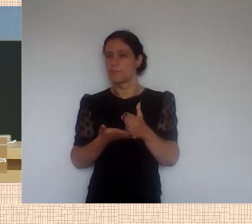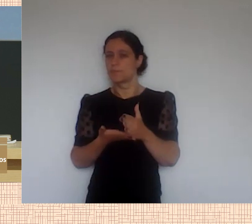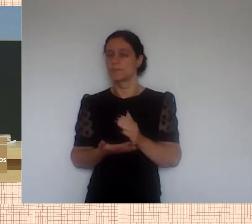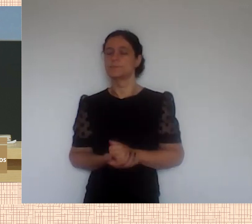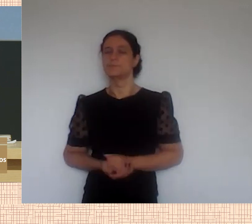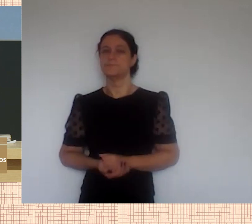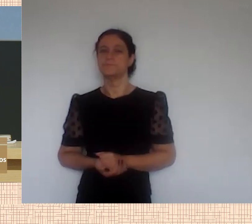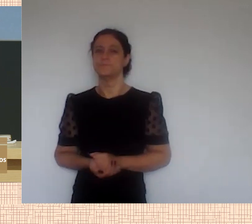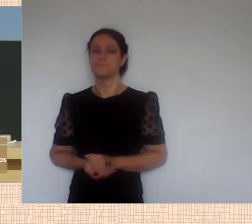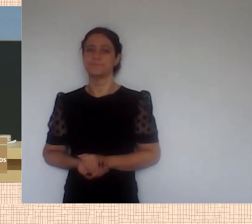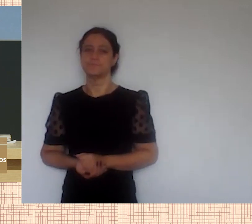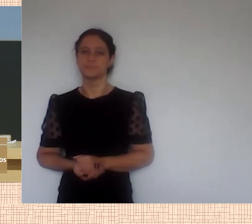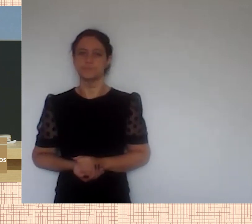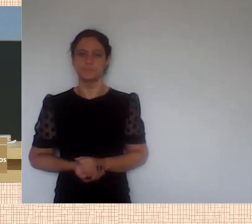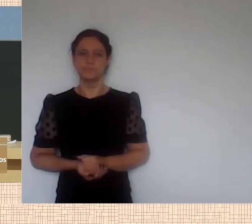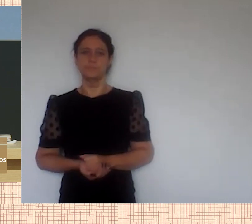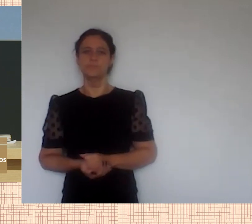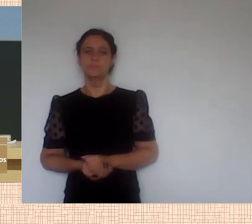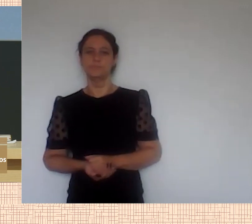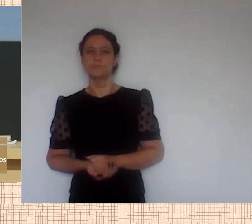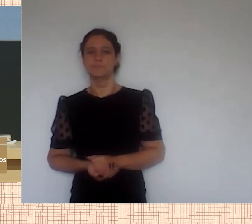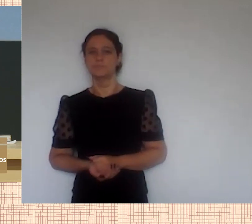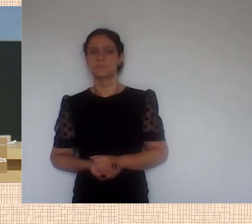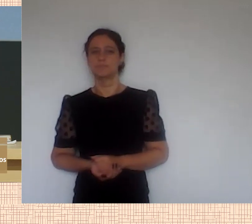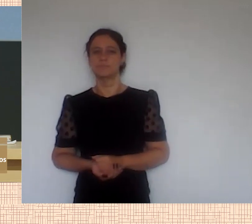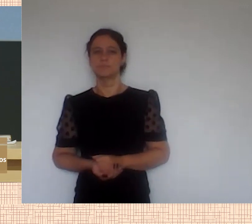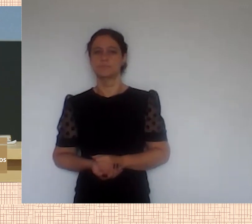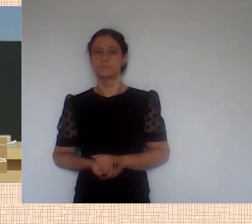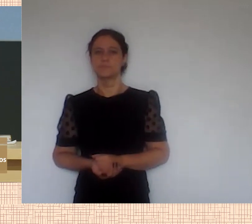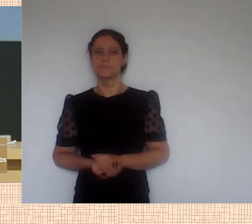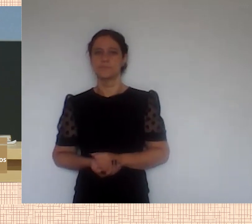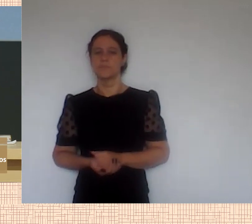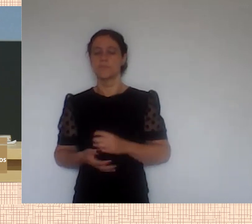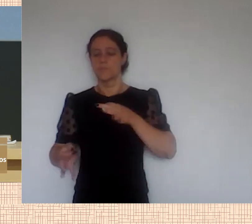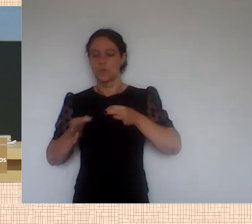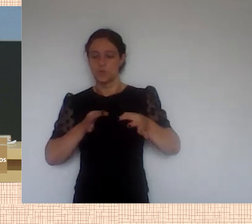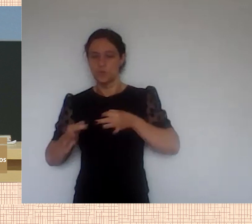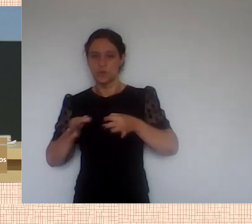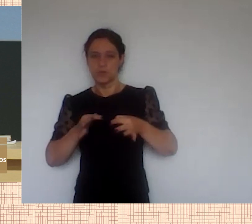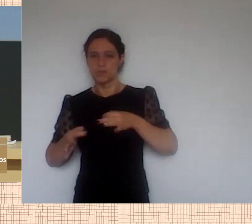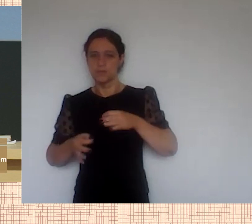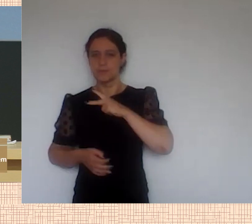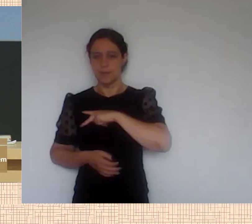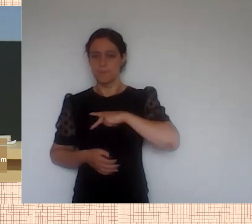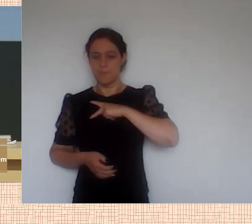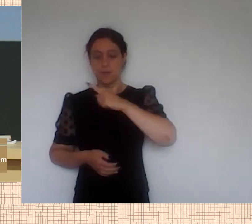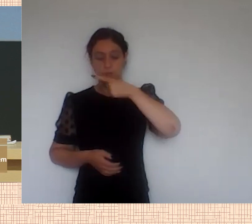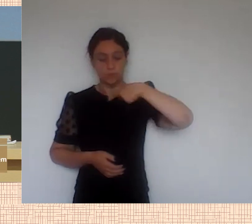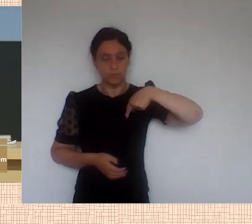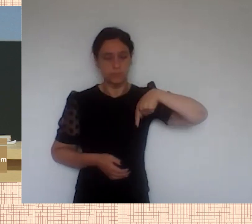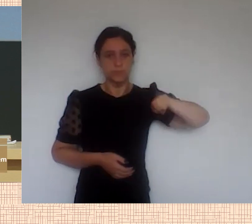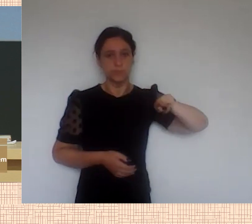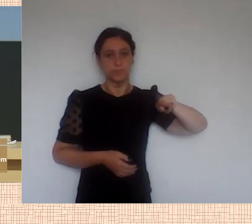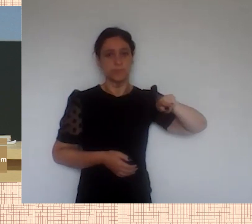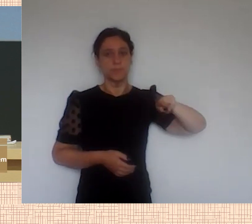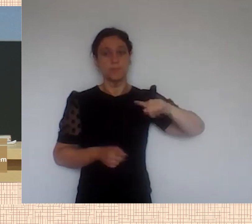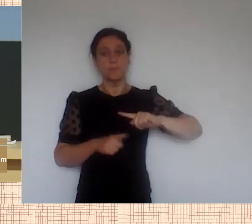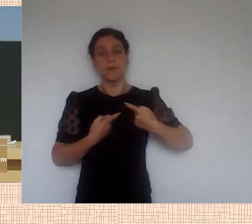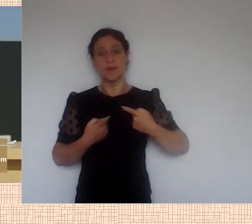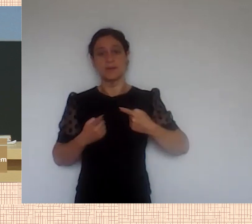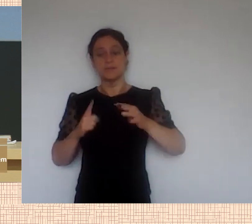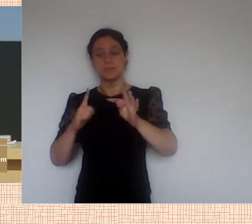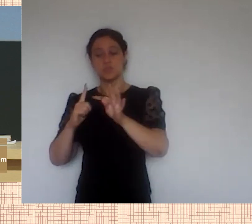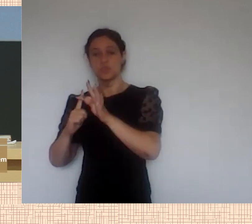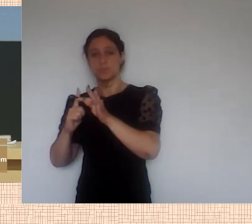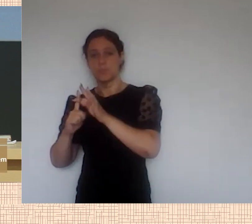a partida de Paulo para os lados do mar, porém Silas e Timóteo continuaram ali. Os responsáveis por